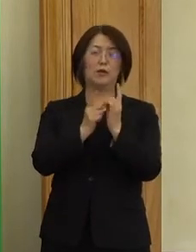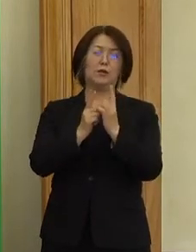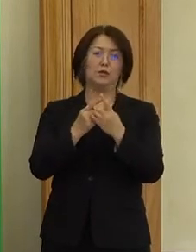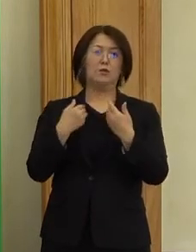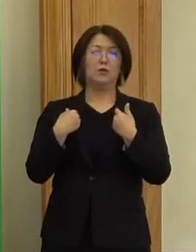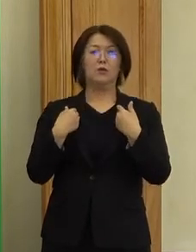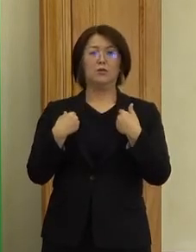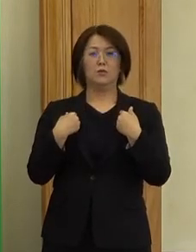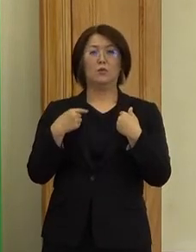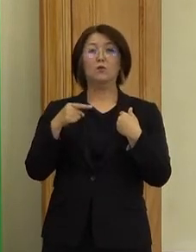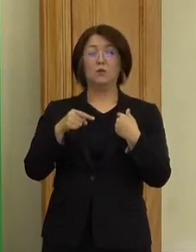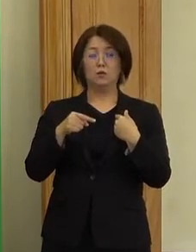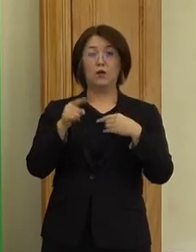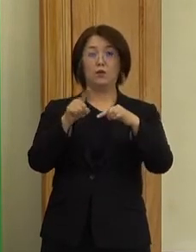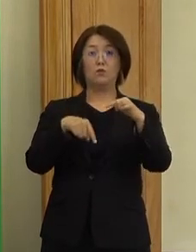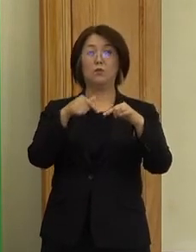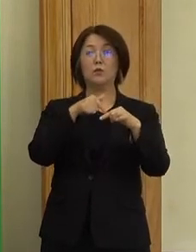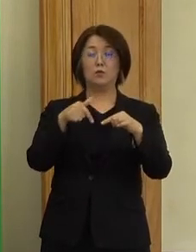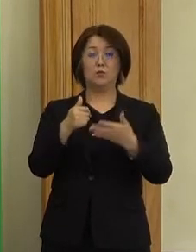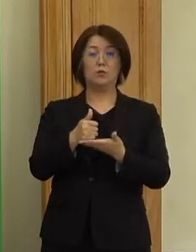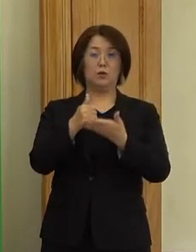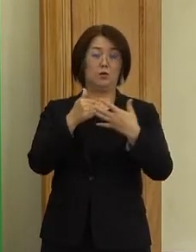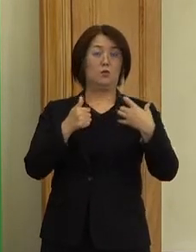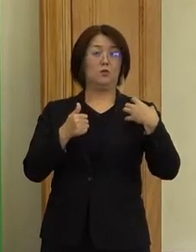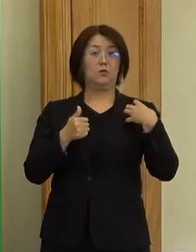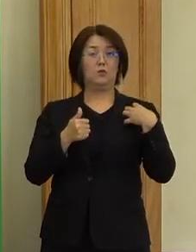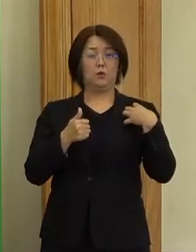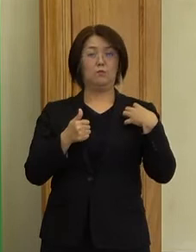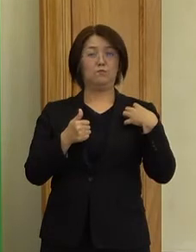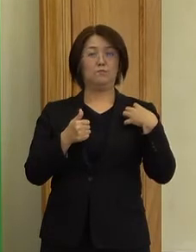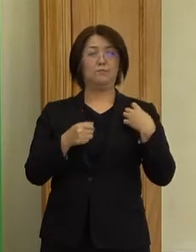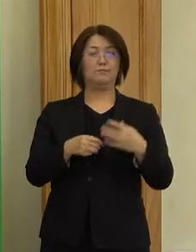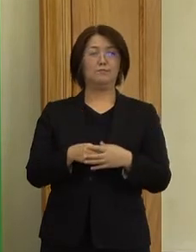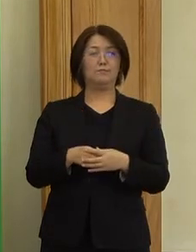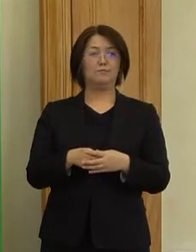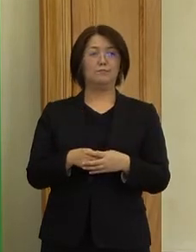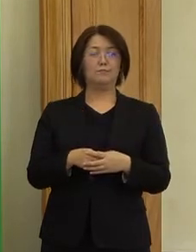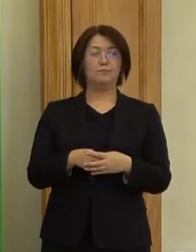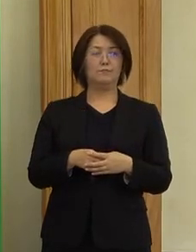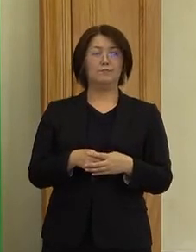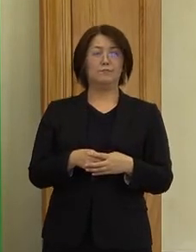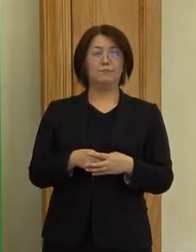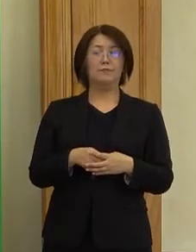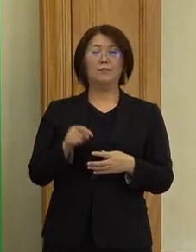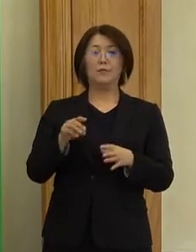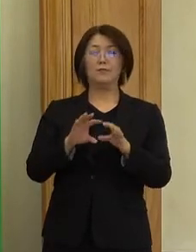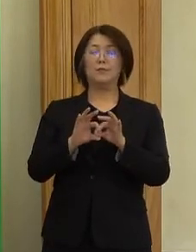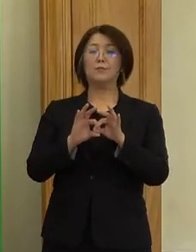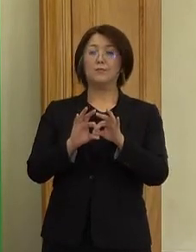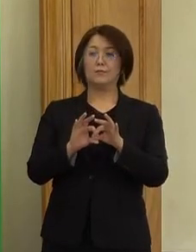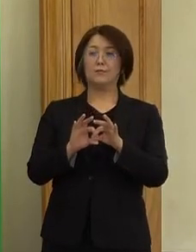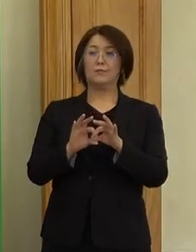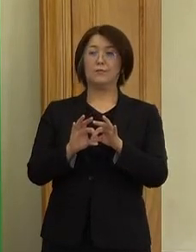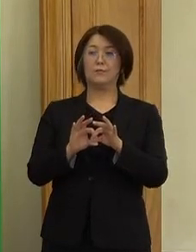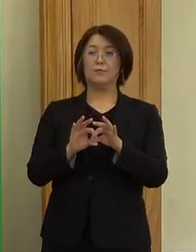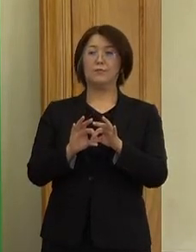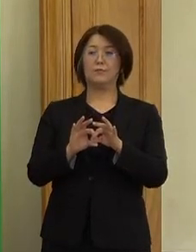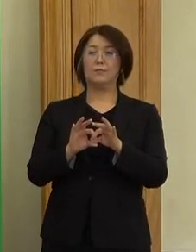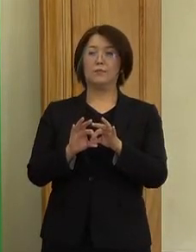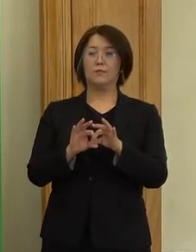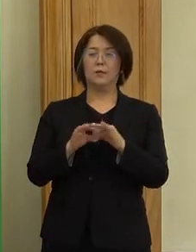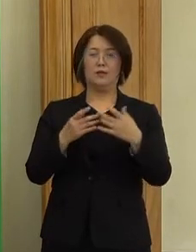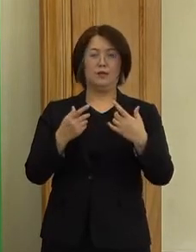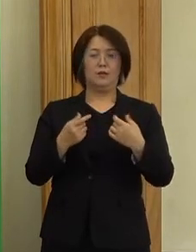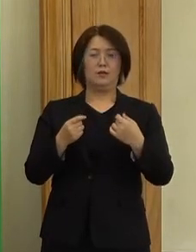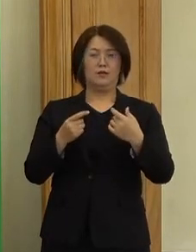生部が主管してやってもらっていますので、これにつきましてはあの適